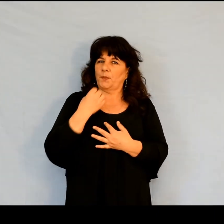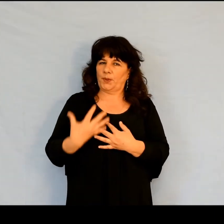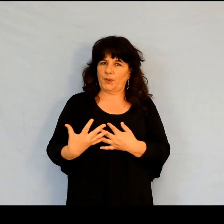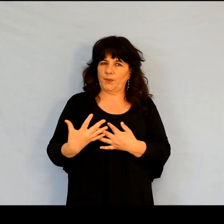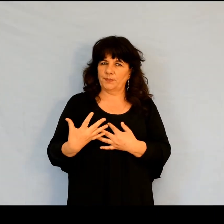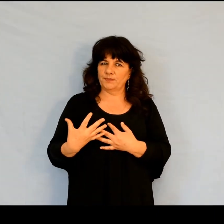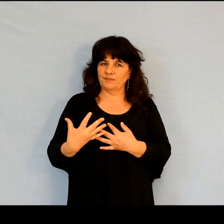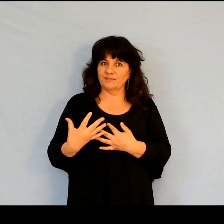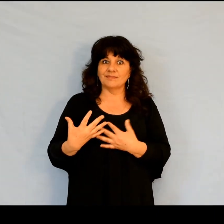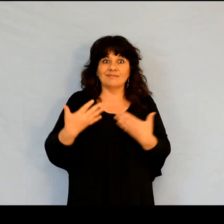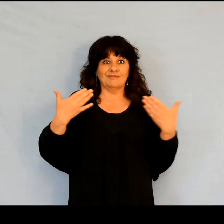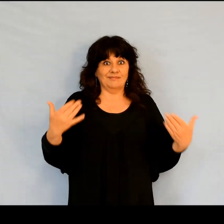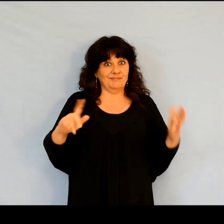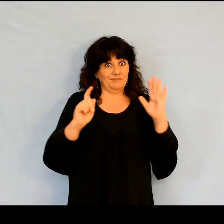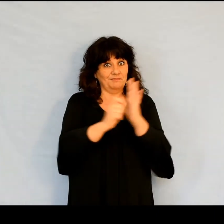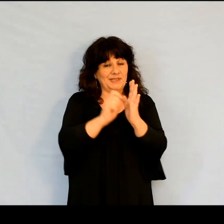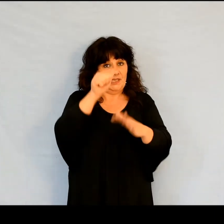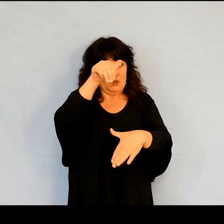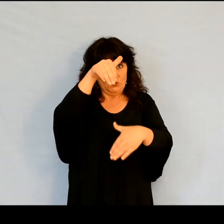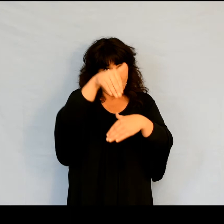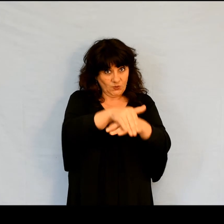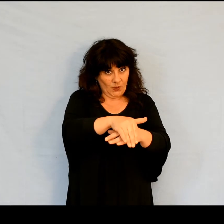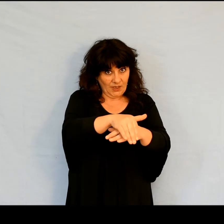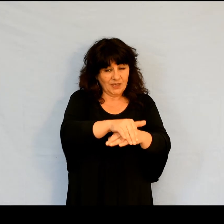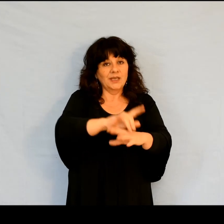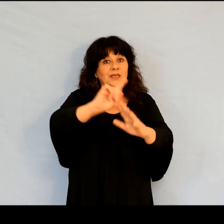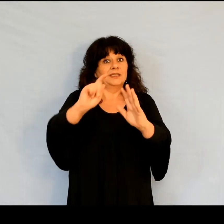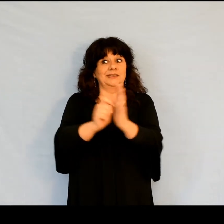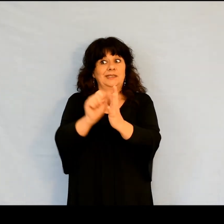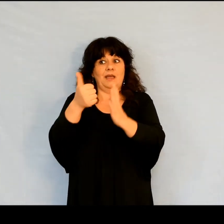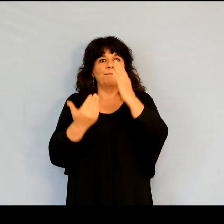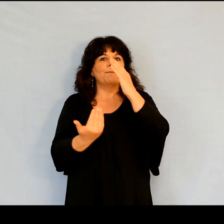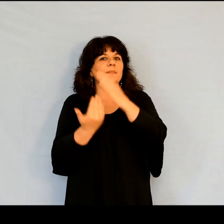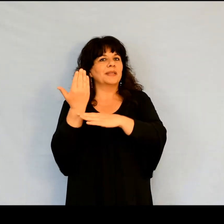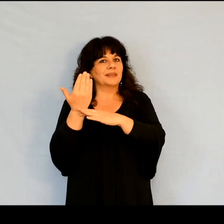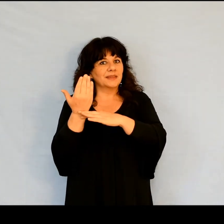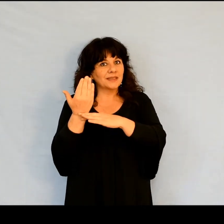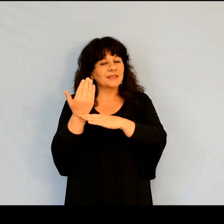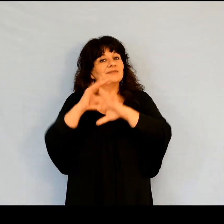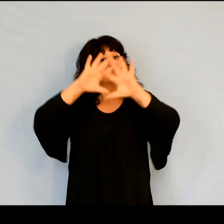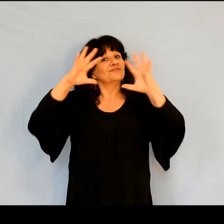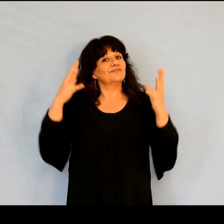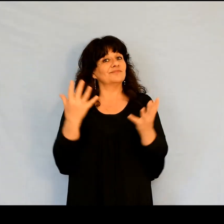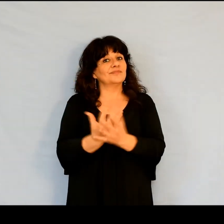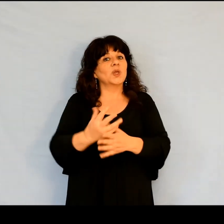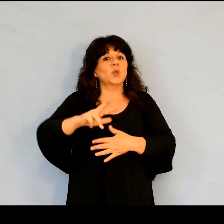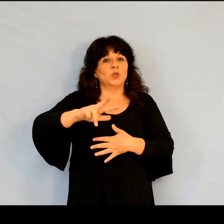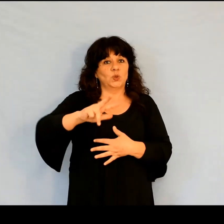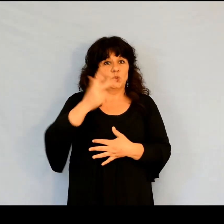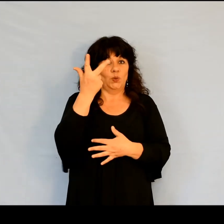Il y eut un soir, il y eut un matin, troisième jour.